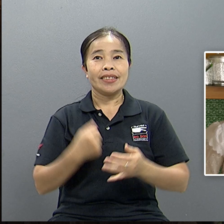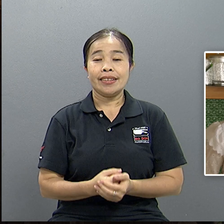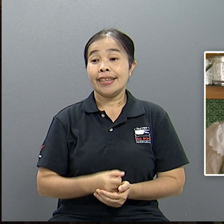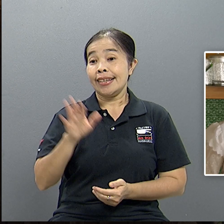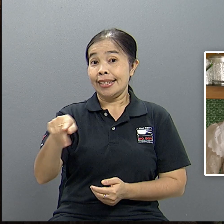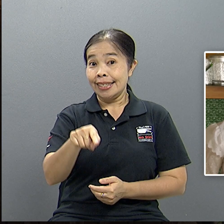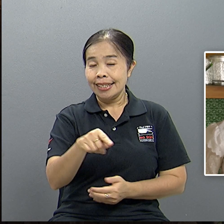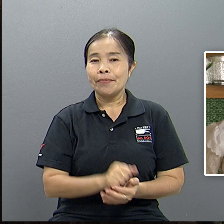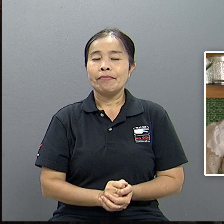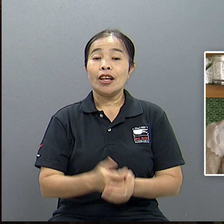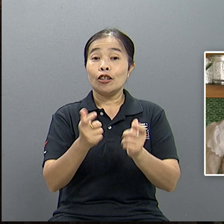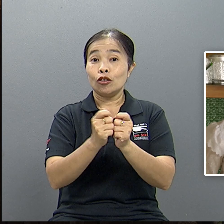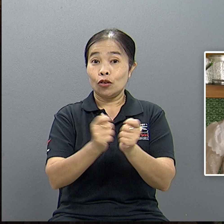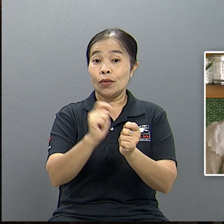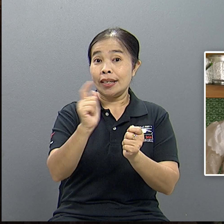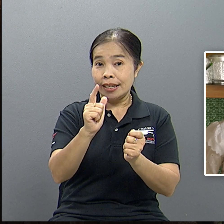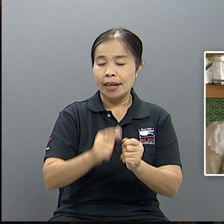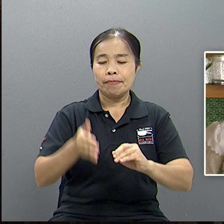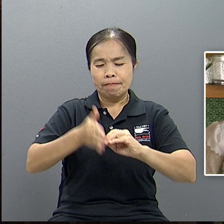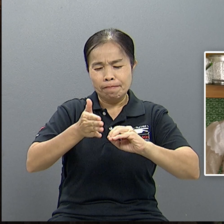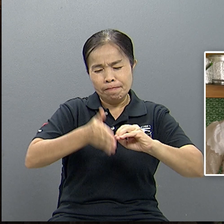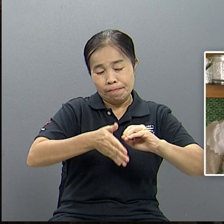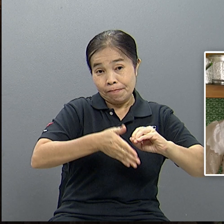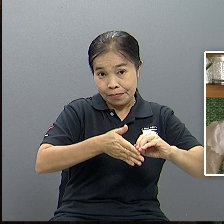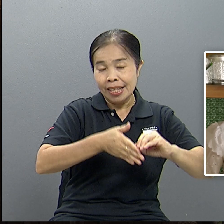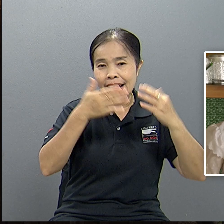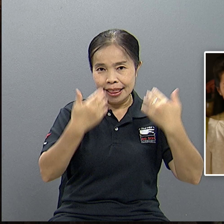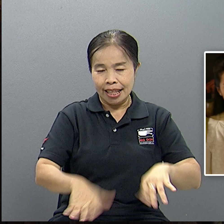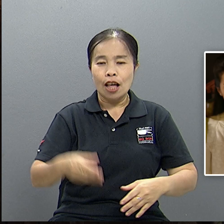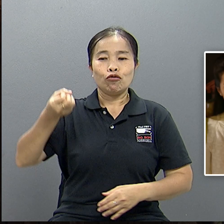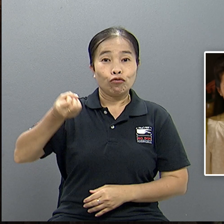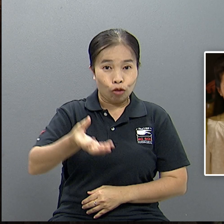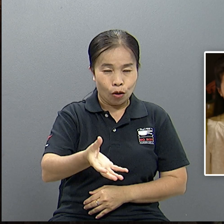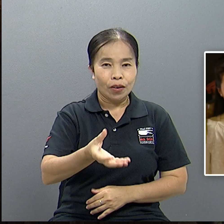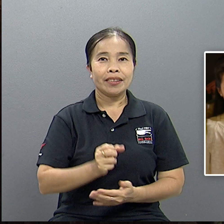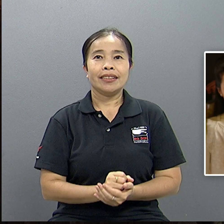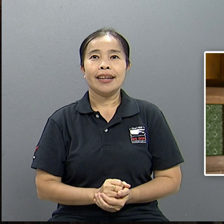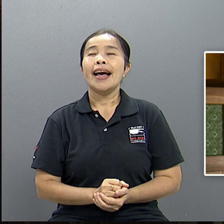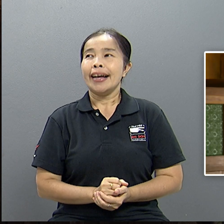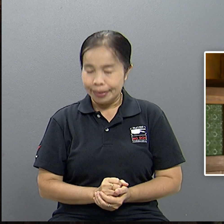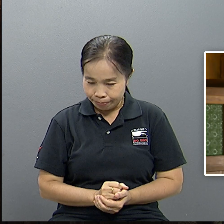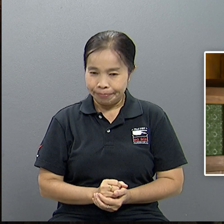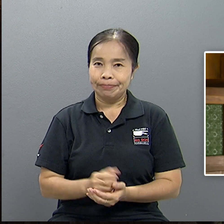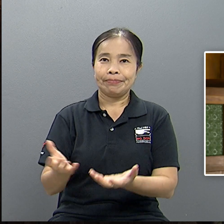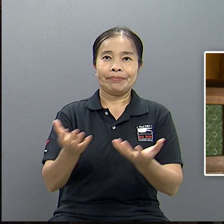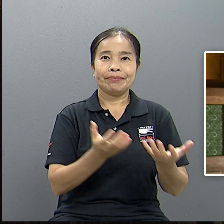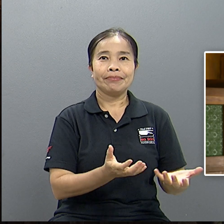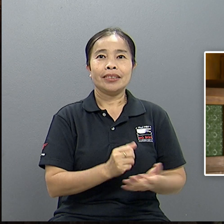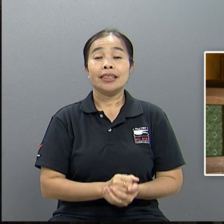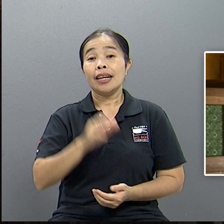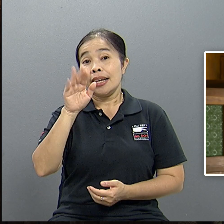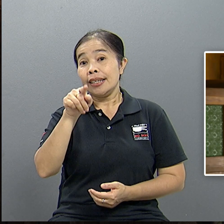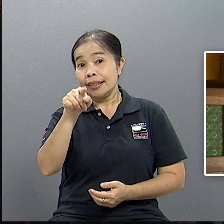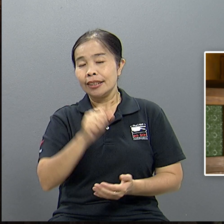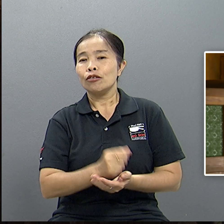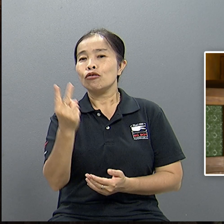หู้เหลืองกับพวกเครื่องทอดต่างๆไปหั่นเป็นชิ้นเล็กๆเสร็จแล้วเอาไปทอด ค่ะคุณกรุณ แม่อ่อนแม่ปร